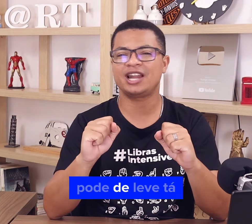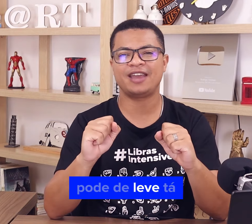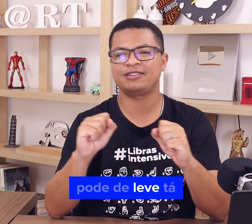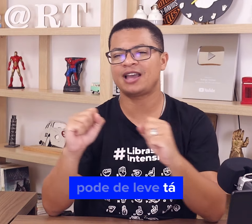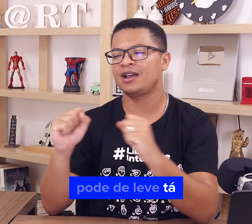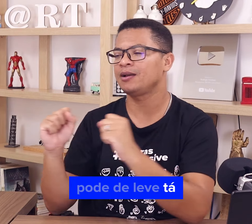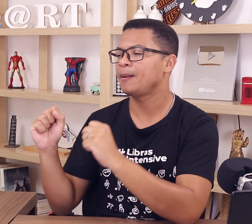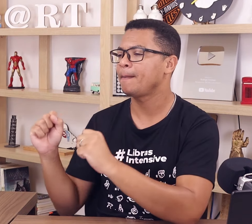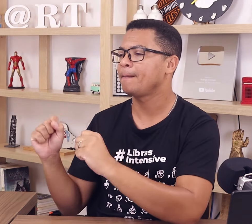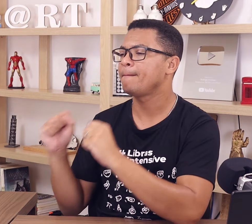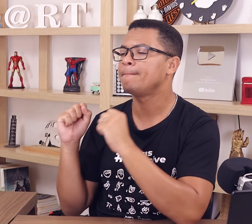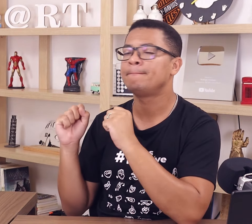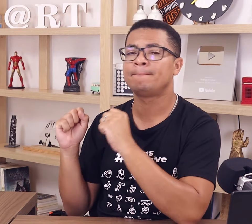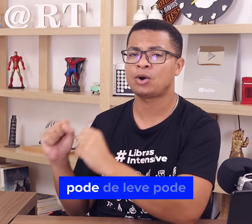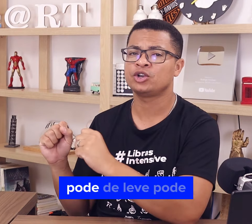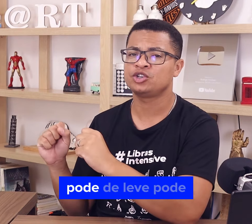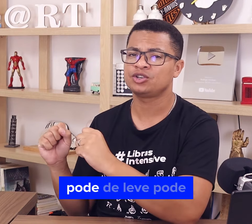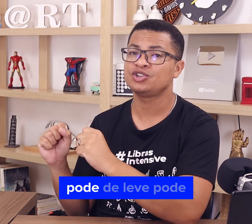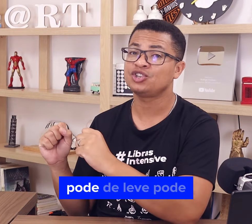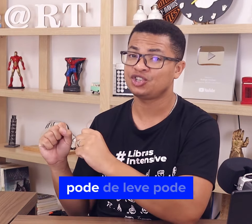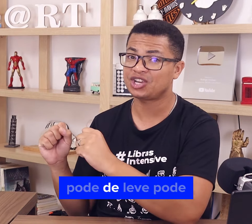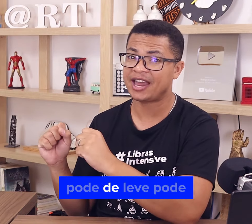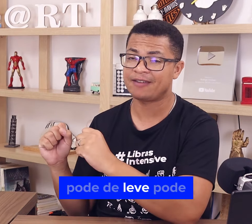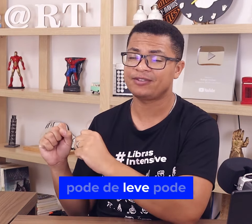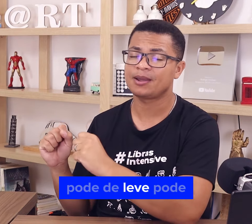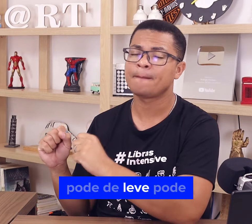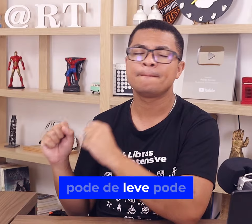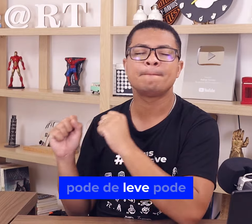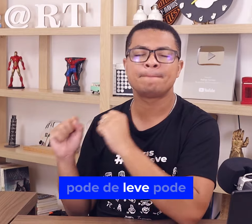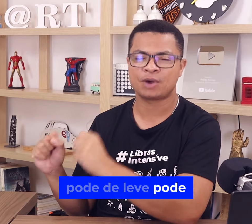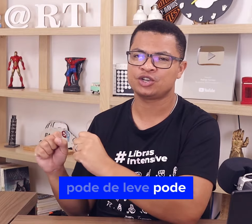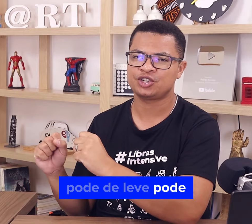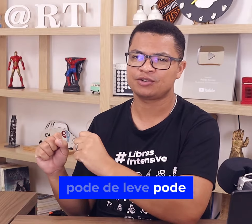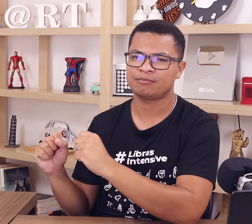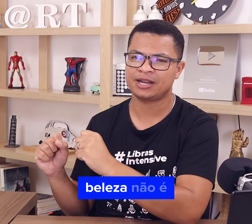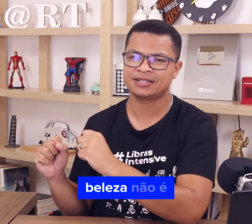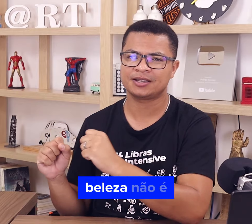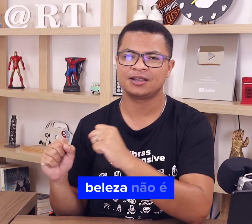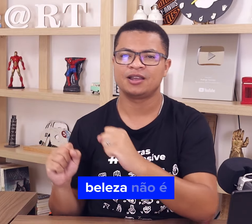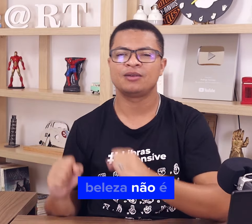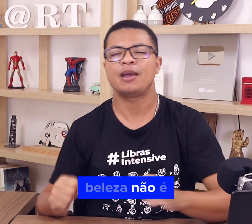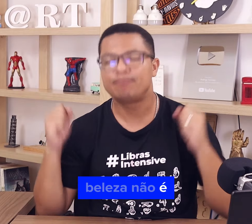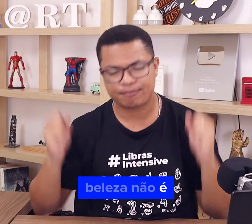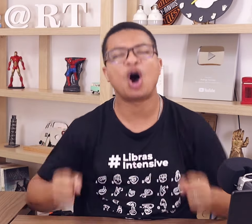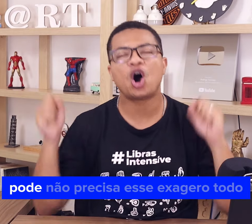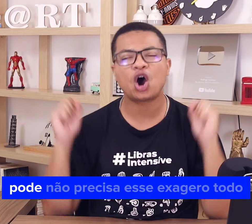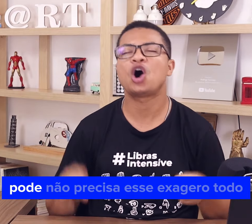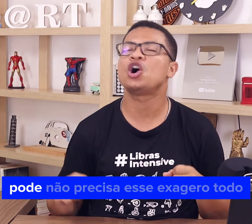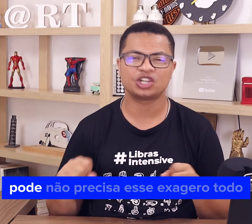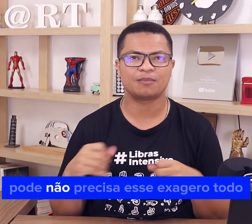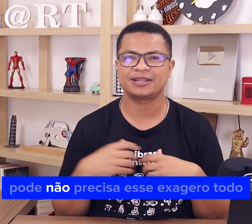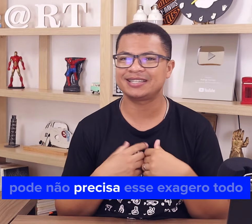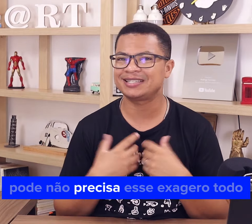leve, tá? Pode. De leve. Pode. Beleza? Não é pode. Não precisa ser